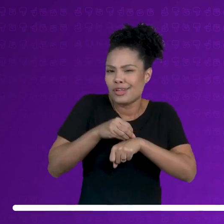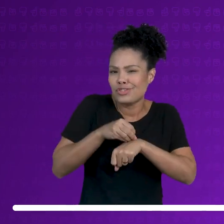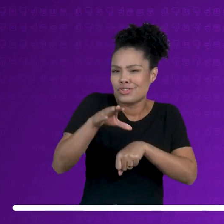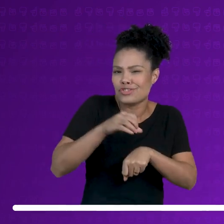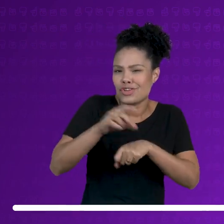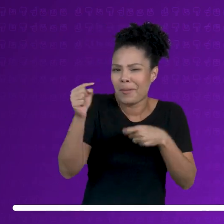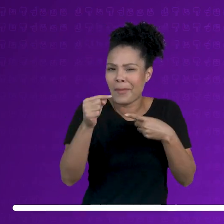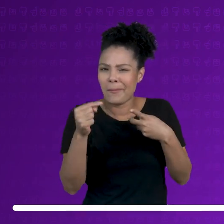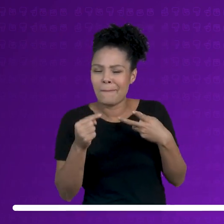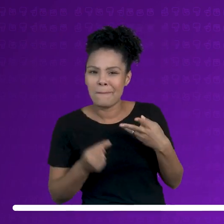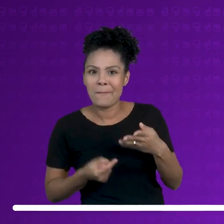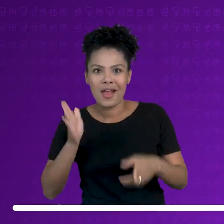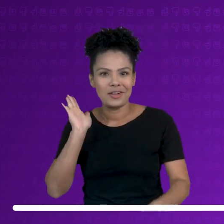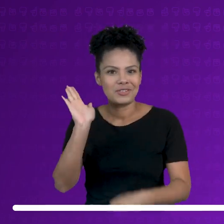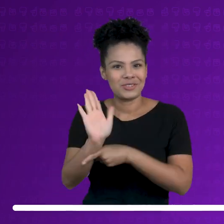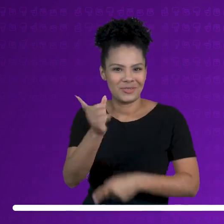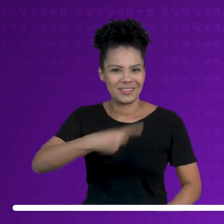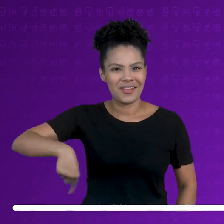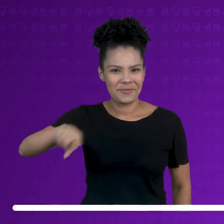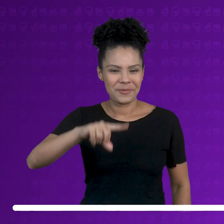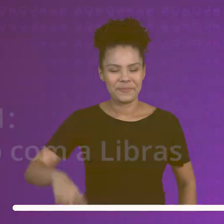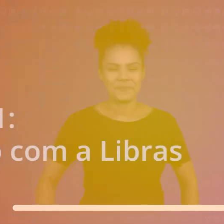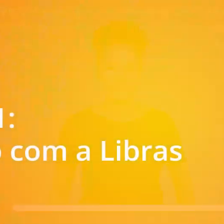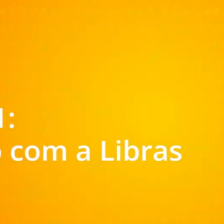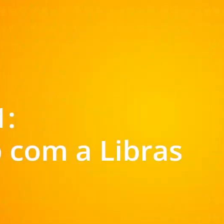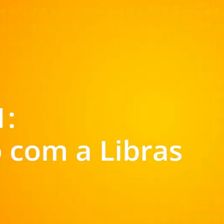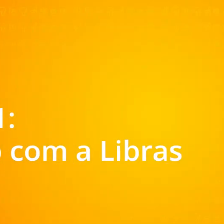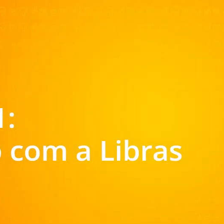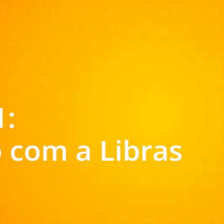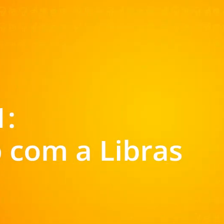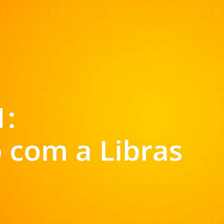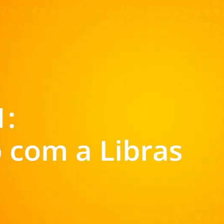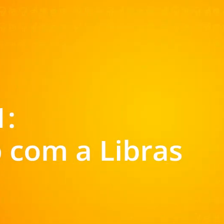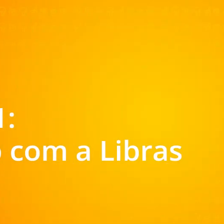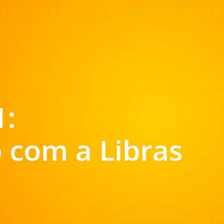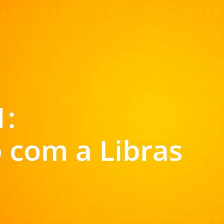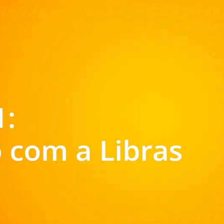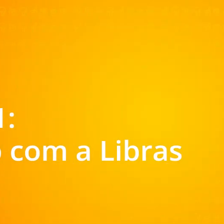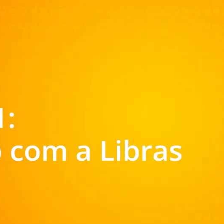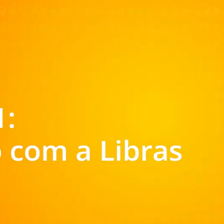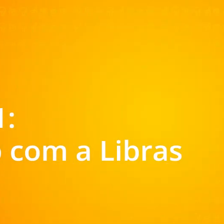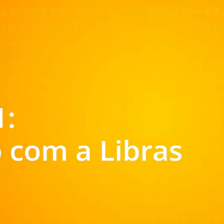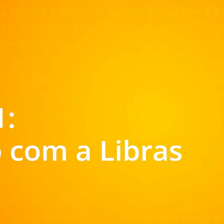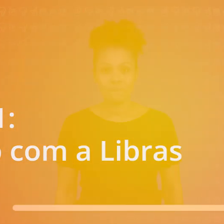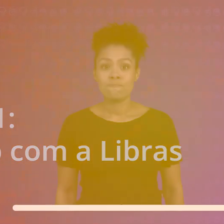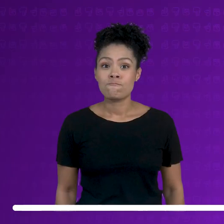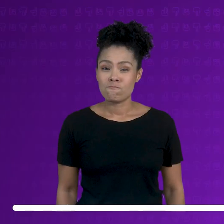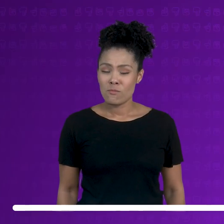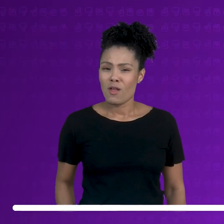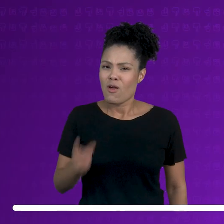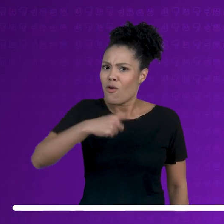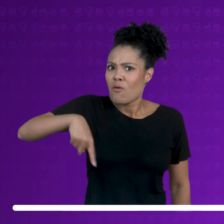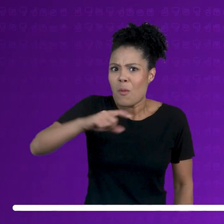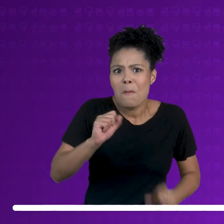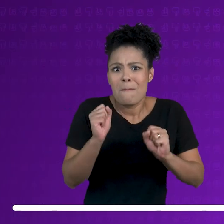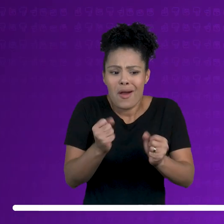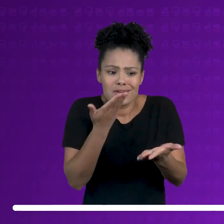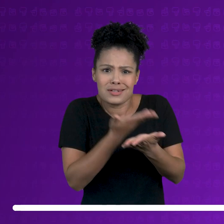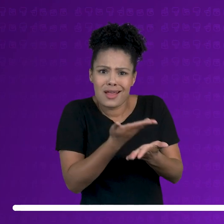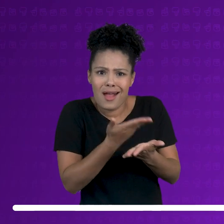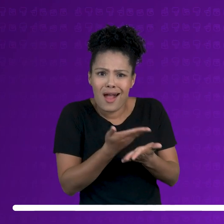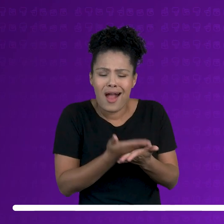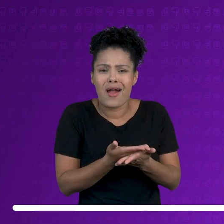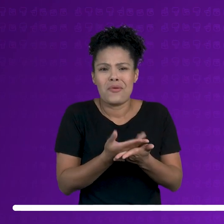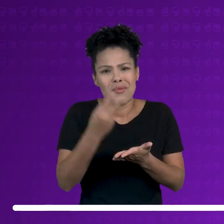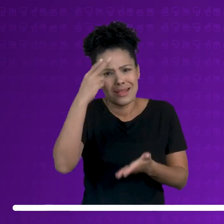algumas dicas que vão te ajudar nesse processo. 1. Ter contato diário com a Libras. Por mais que você faça